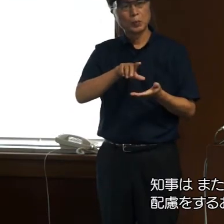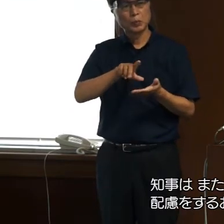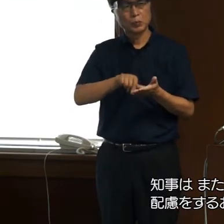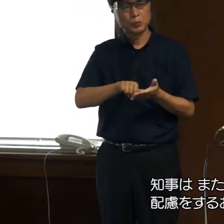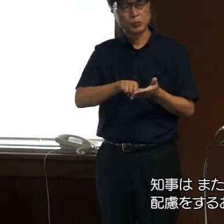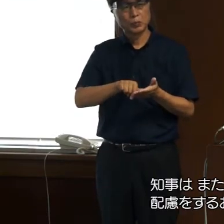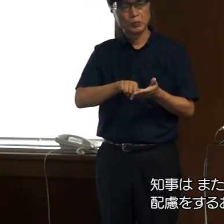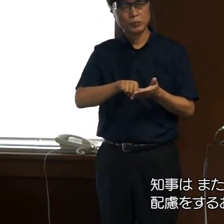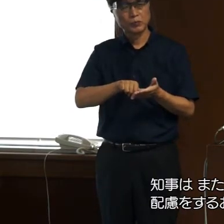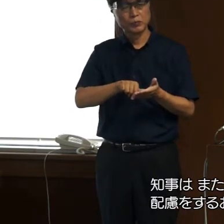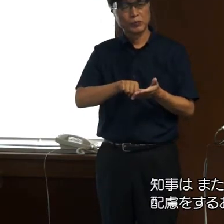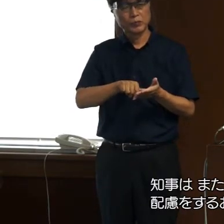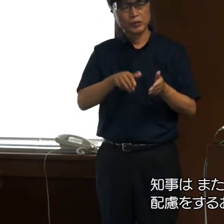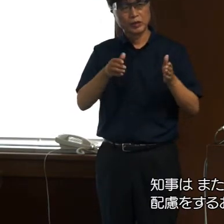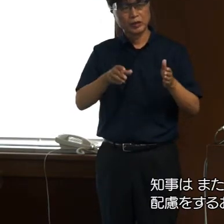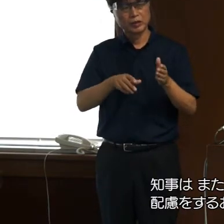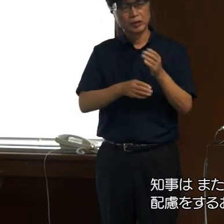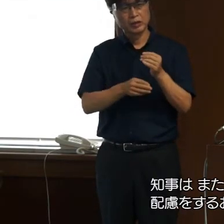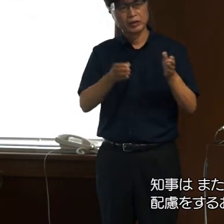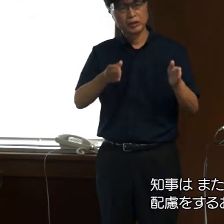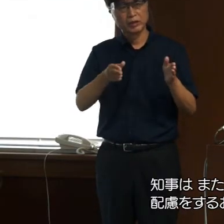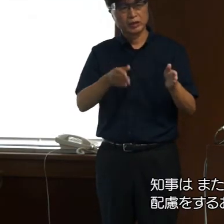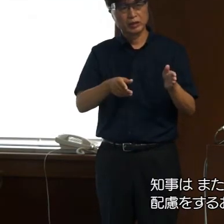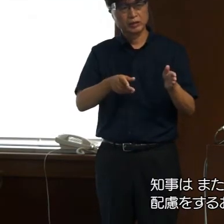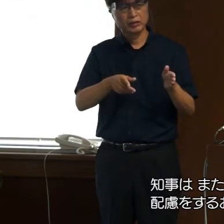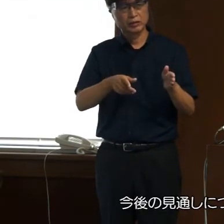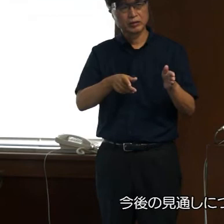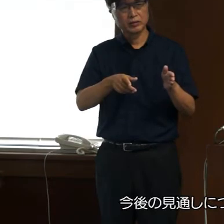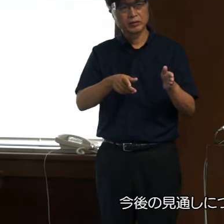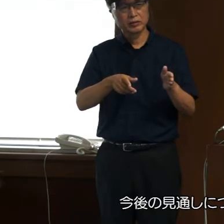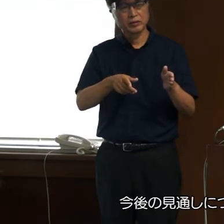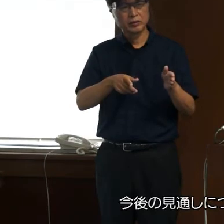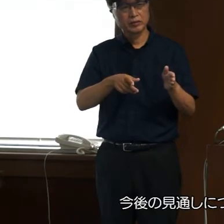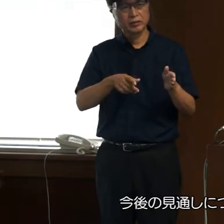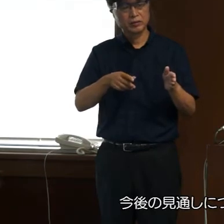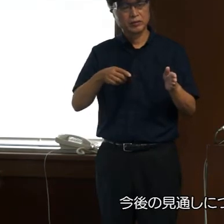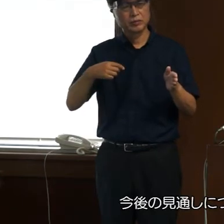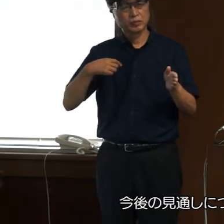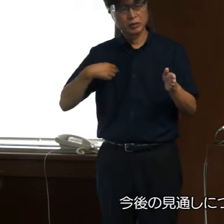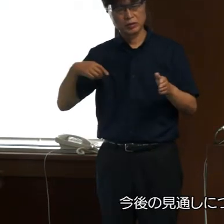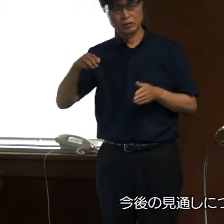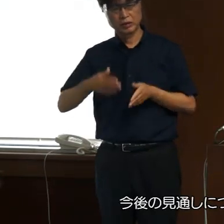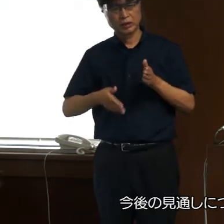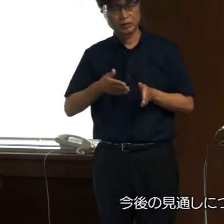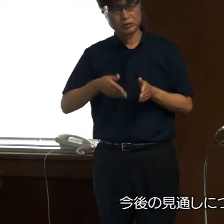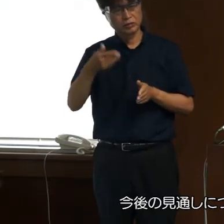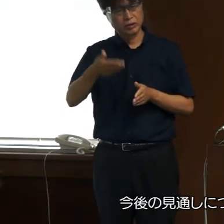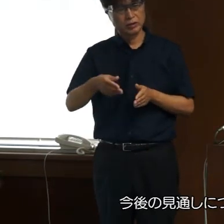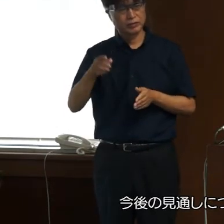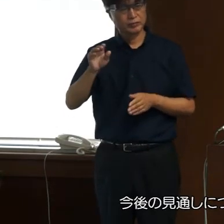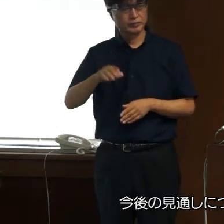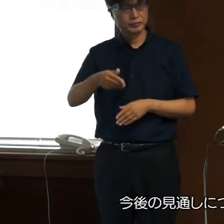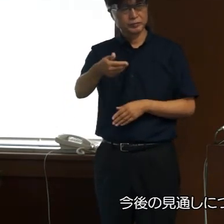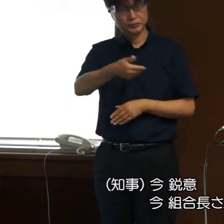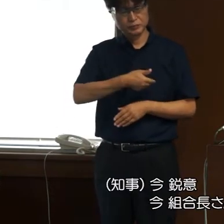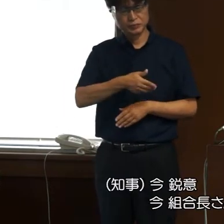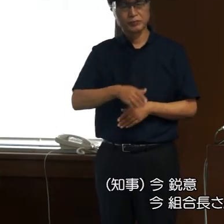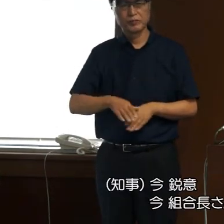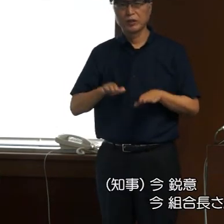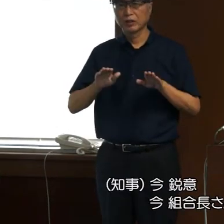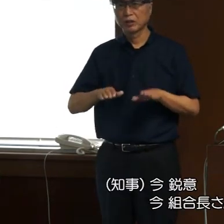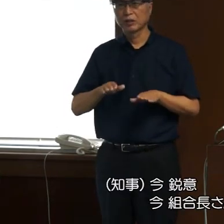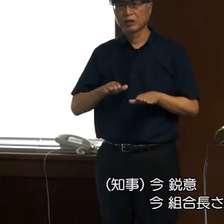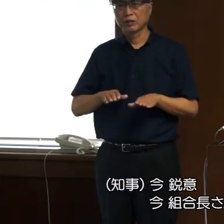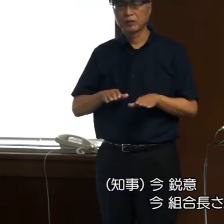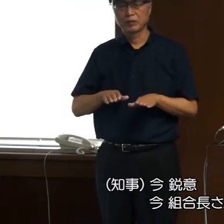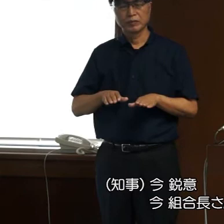た乗り業期に関しても配慮するお考えですか？この今後の見通しについて聞かせてください。 今、鋭